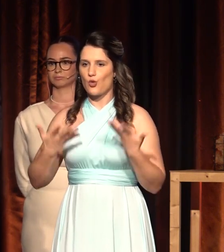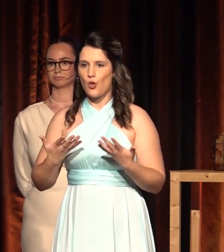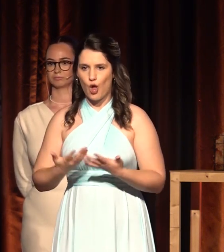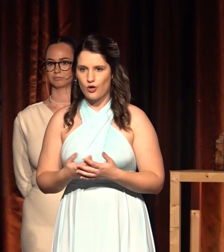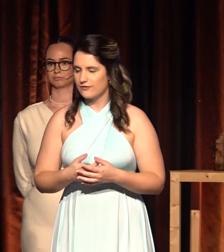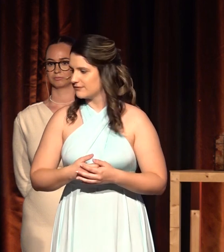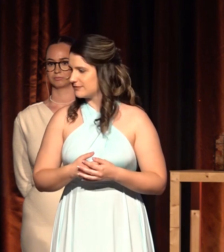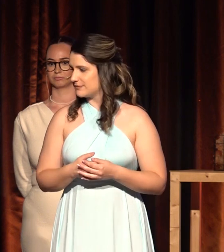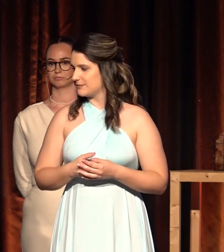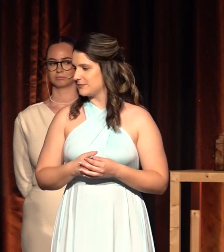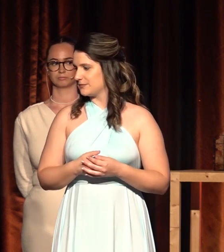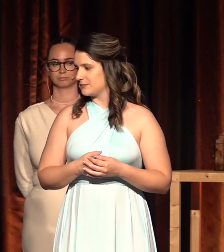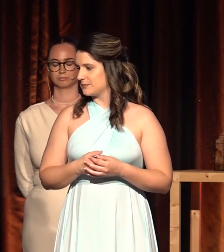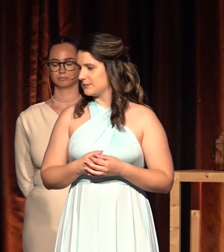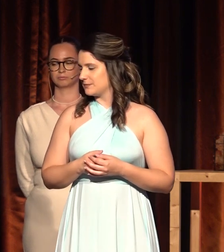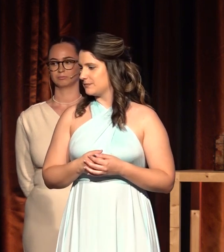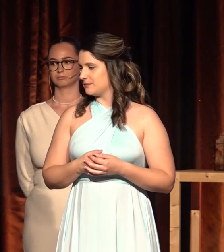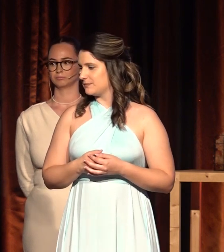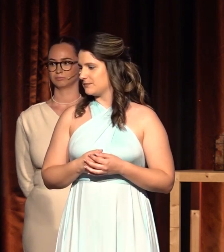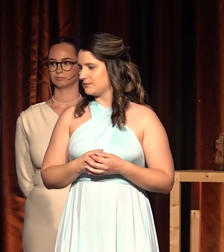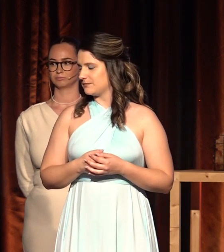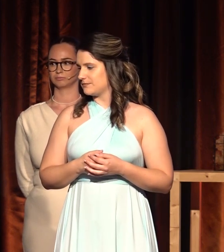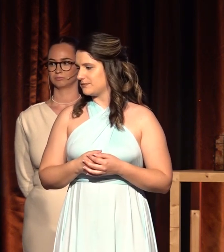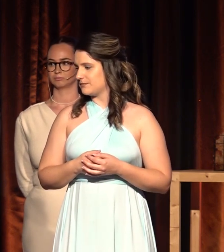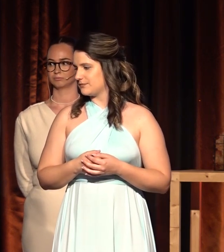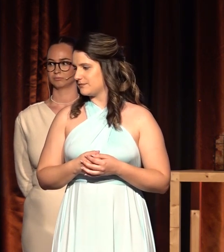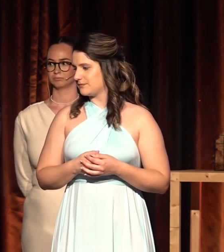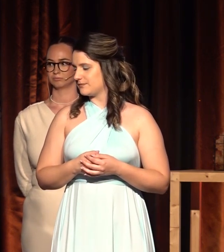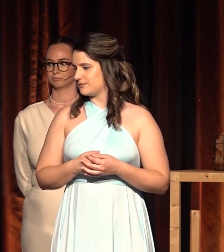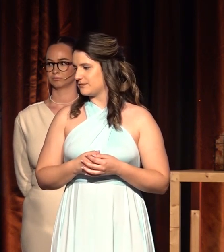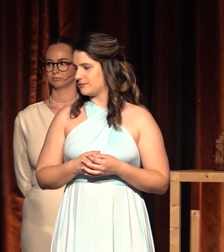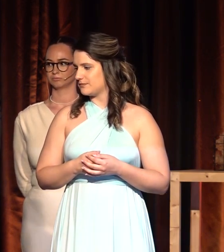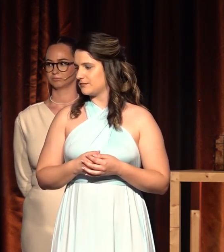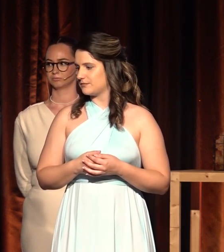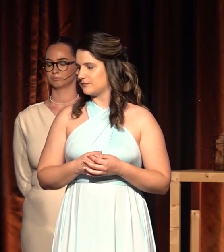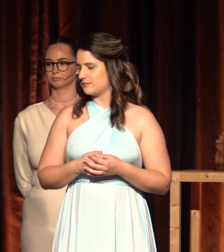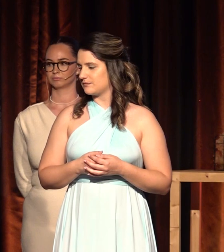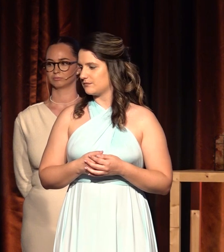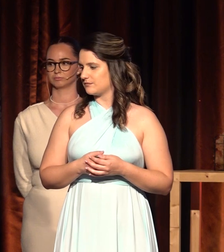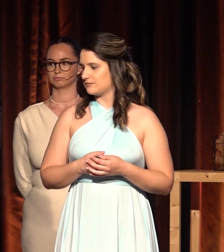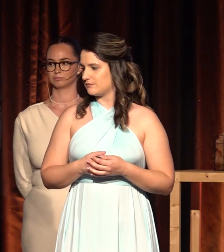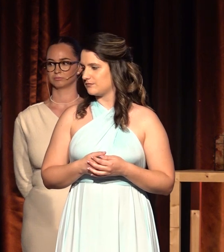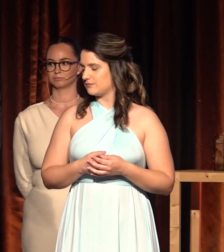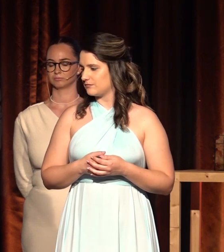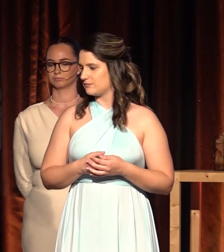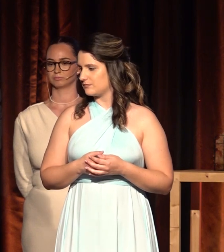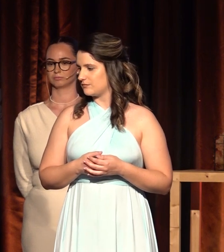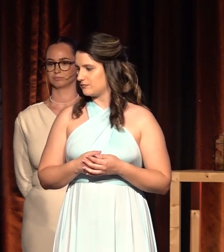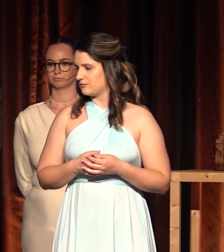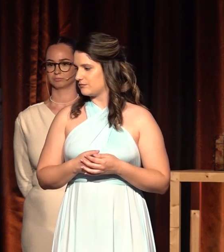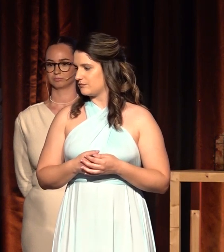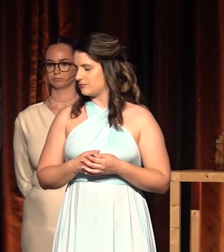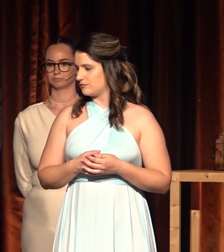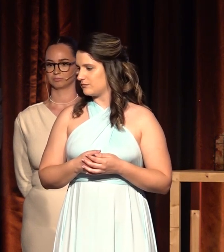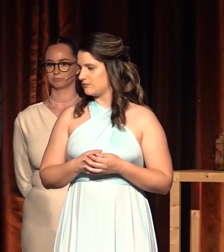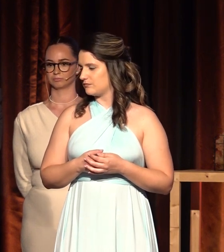com a ciutat també per veure l'educació de qualitat que es dona a totes i cadascuna de les aules i